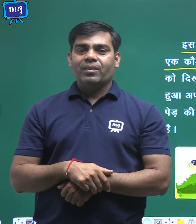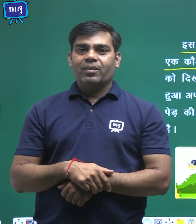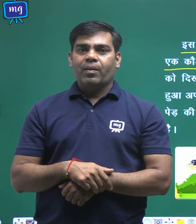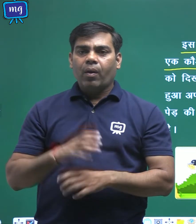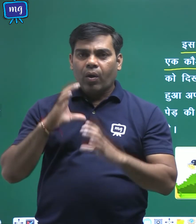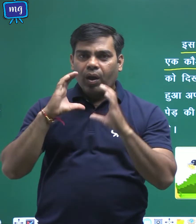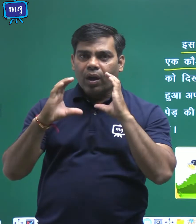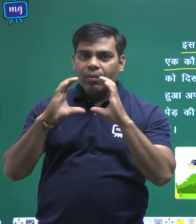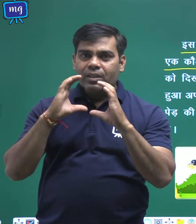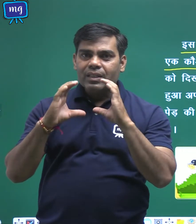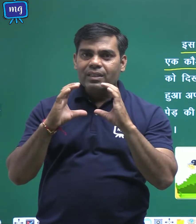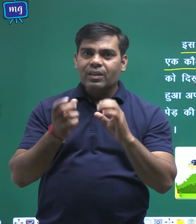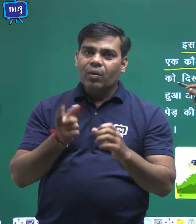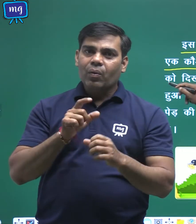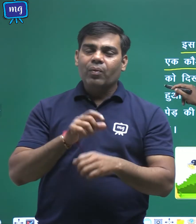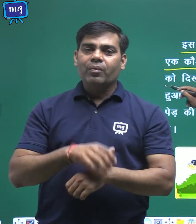बातचीत को